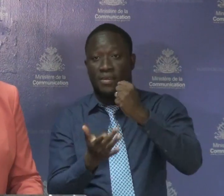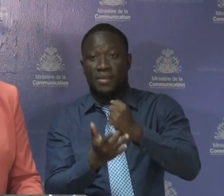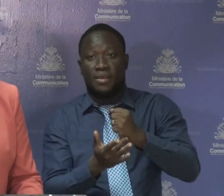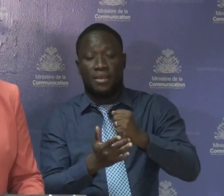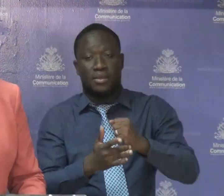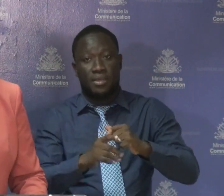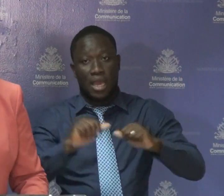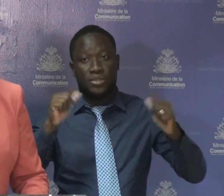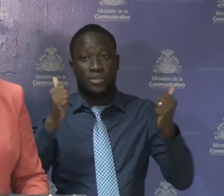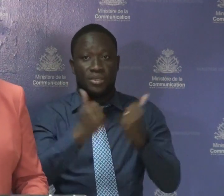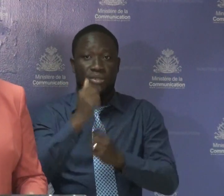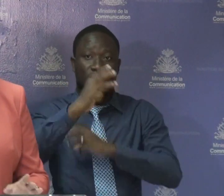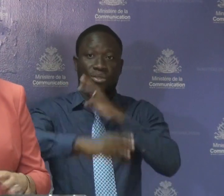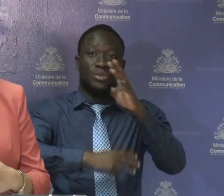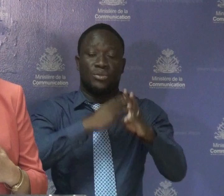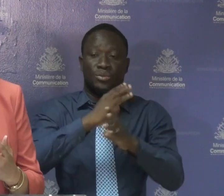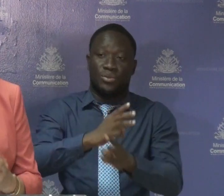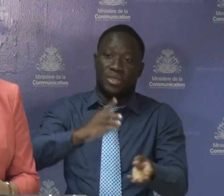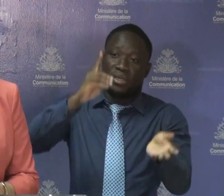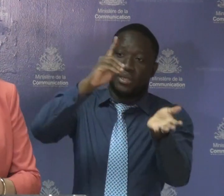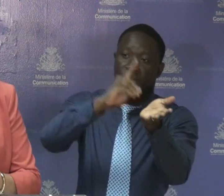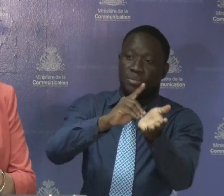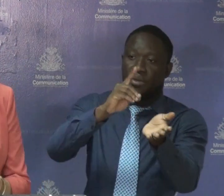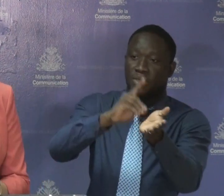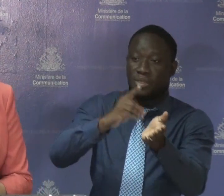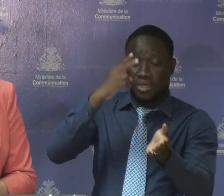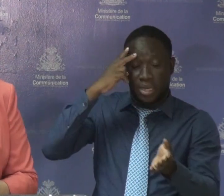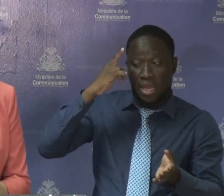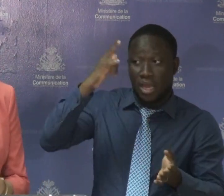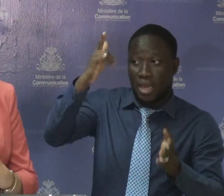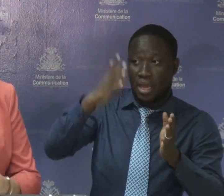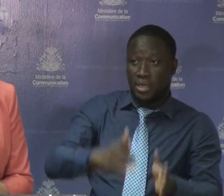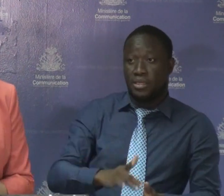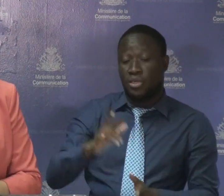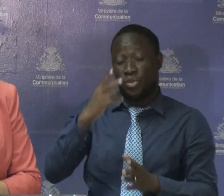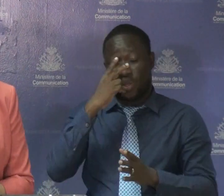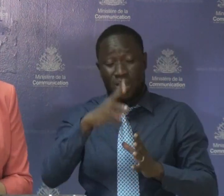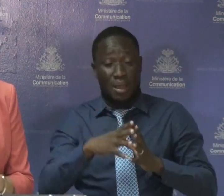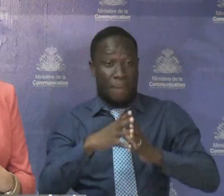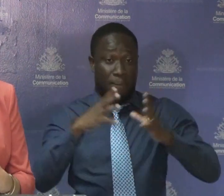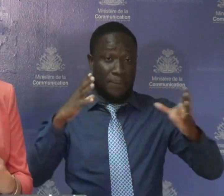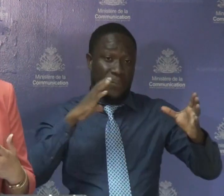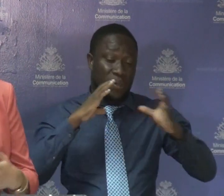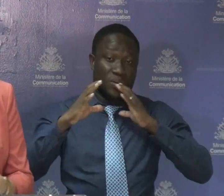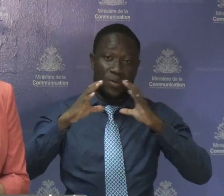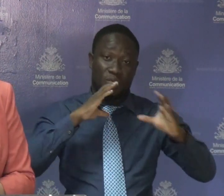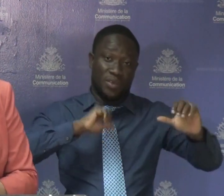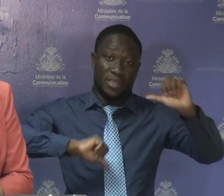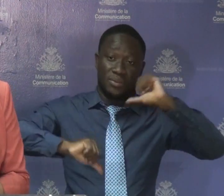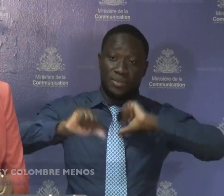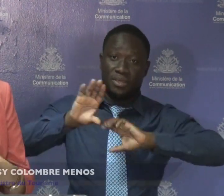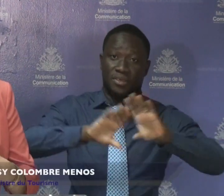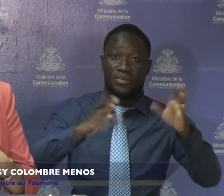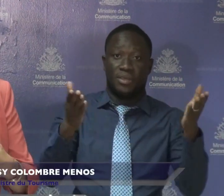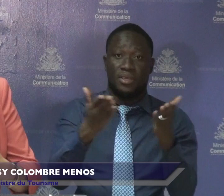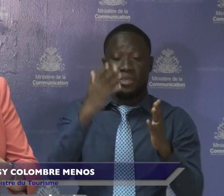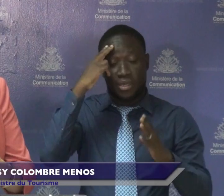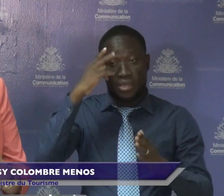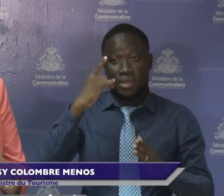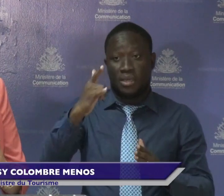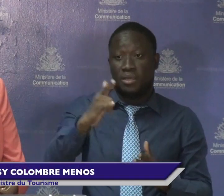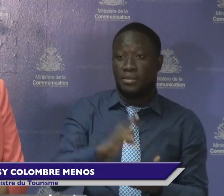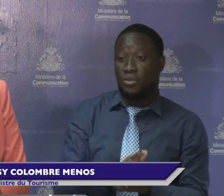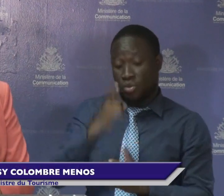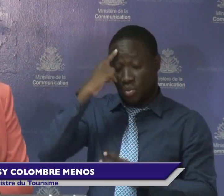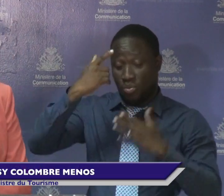des médecins haïtiens à l'étranger. Nous avons vu comment que tu as en pile conférence avec le sommet qui était réalisé en Haïti.